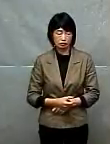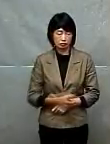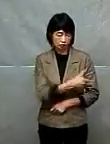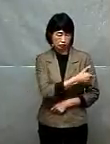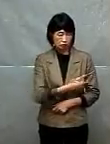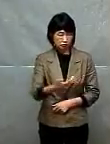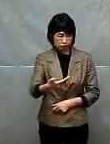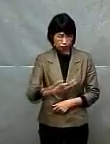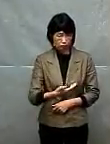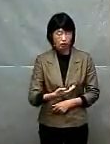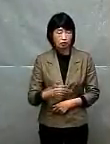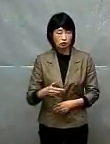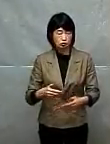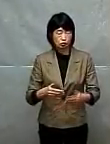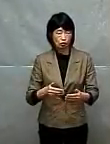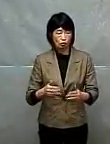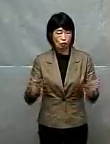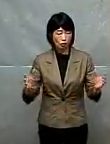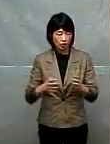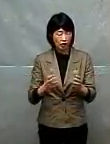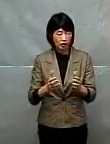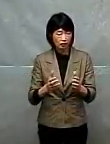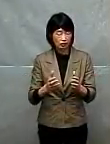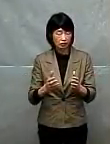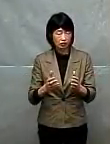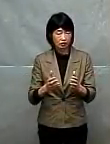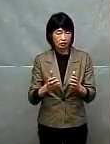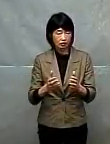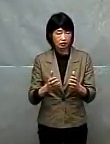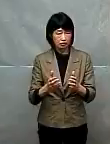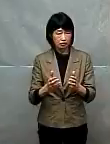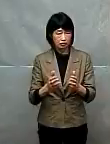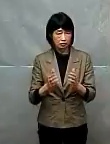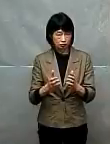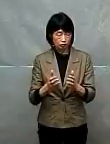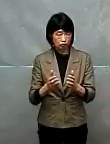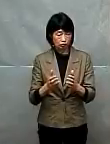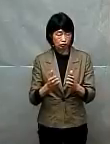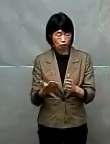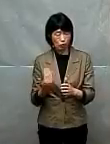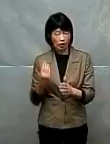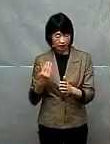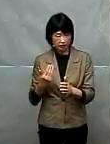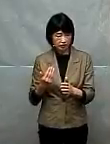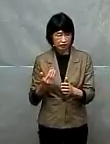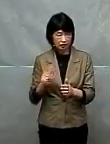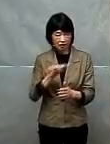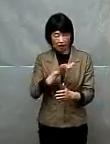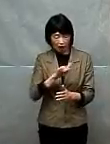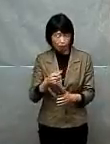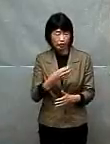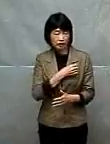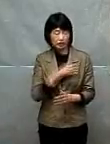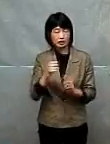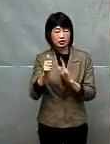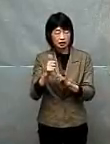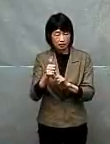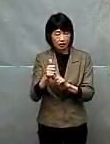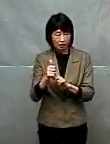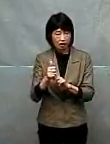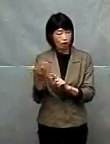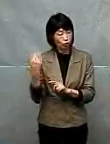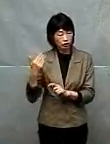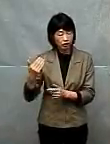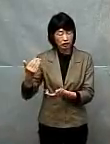先立ってですね、安倍健一さんが先日の記者会見の中で、 はい、 チラシを配っていたというようなことをおっしゃっていま